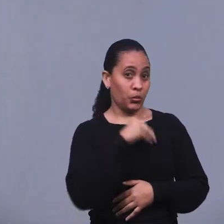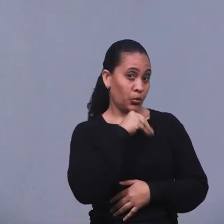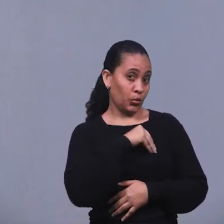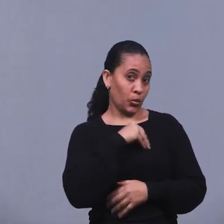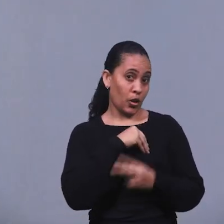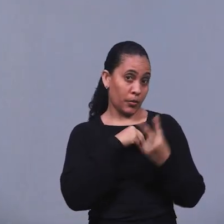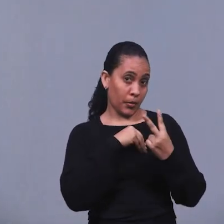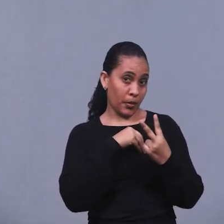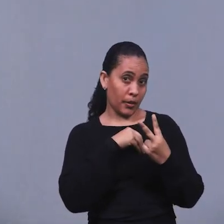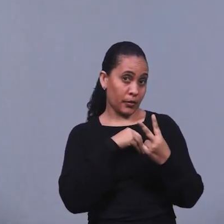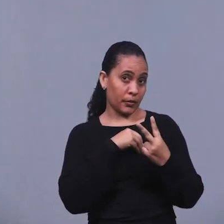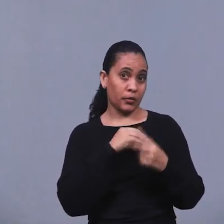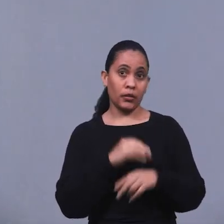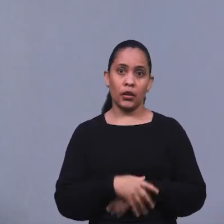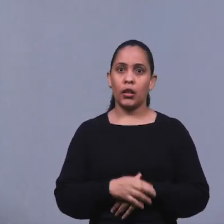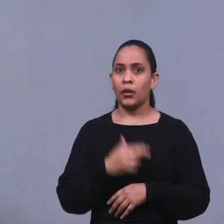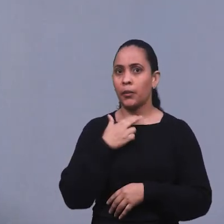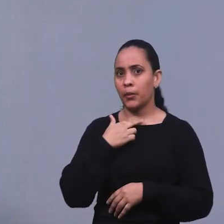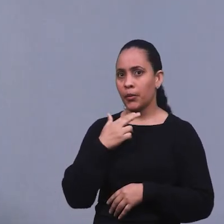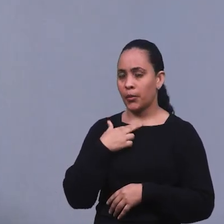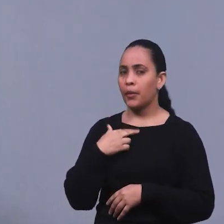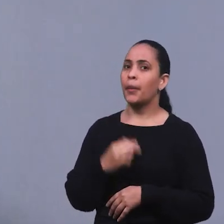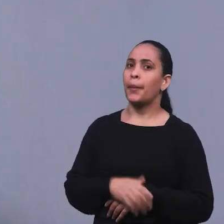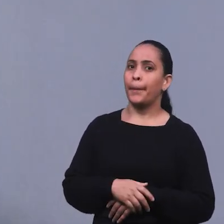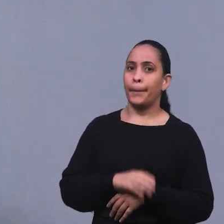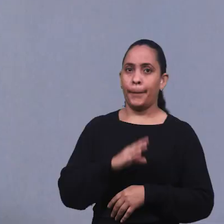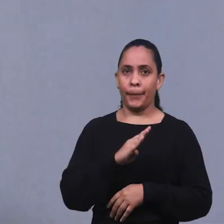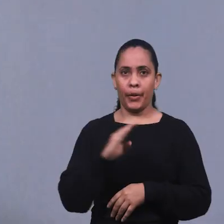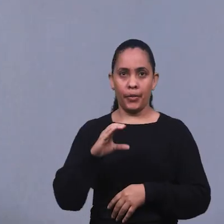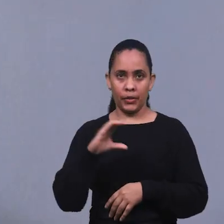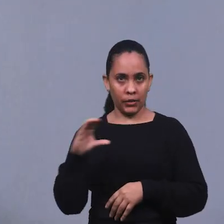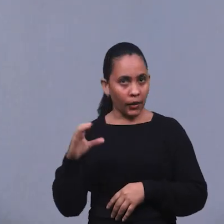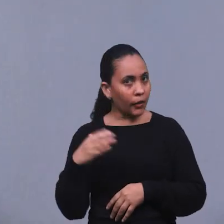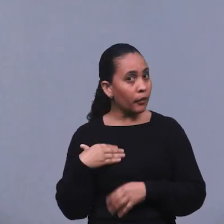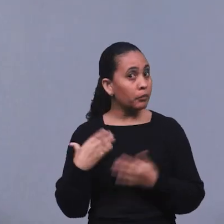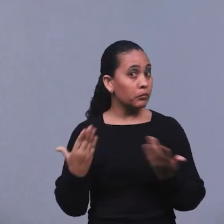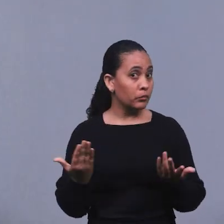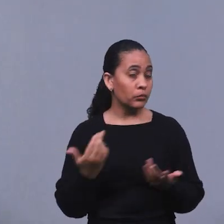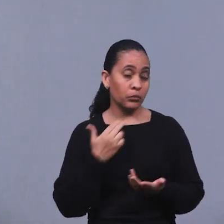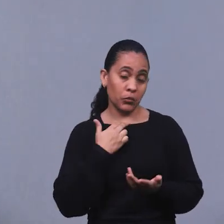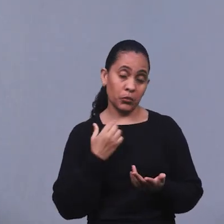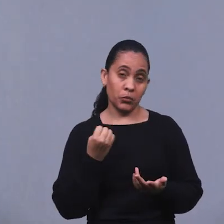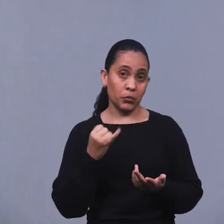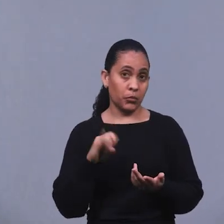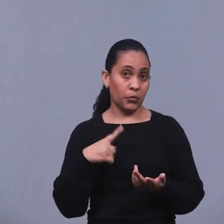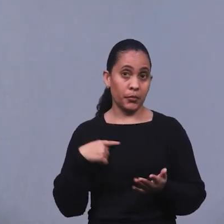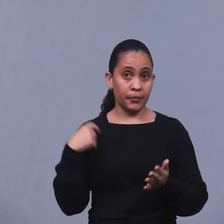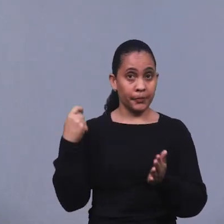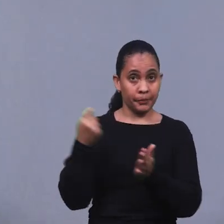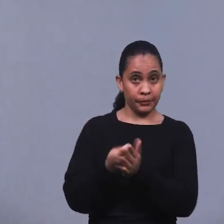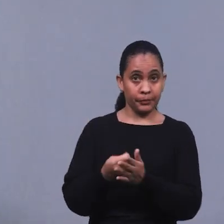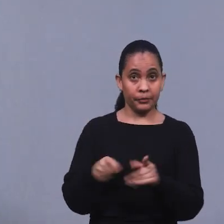BPC. Não pode estar recebendo o BPC. De repente você nem tem direito ao BPC ou nem se quadra, né, a família tem 2